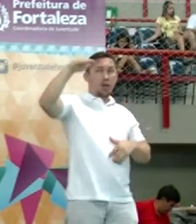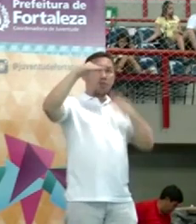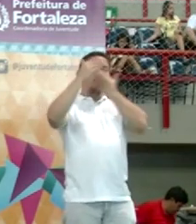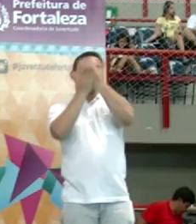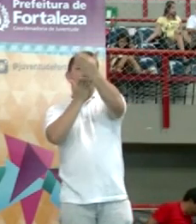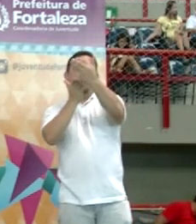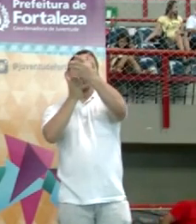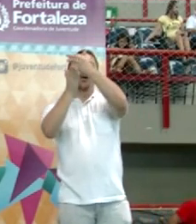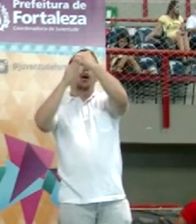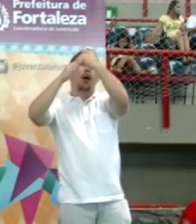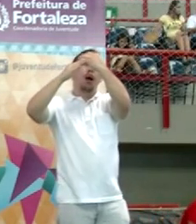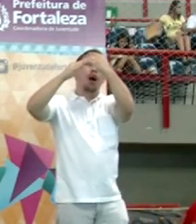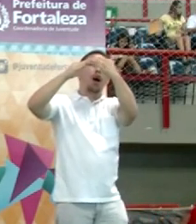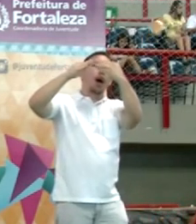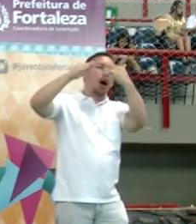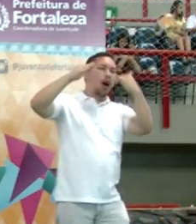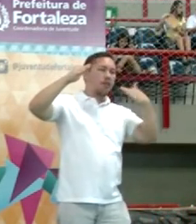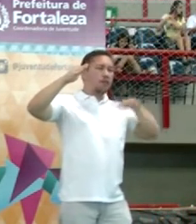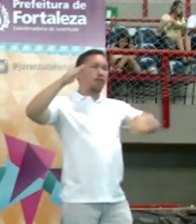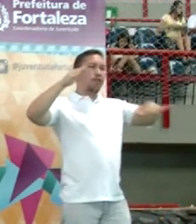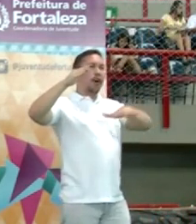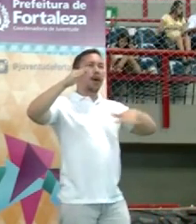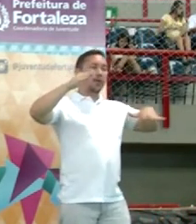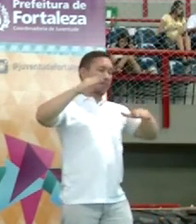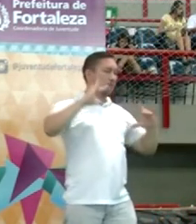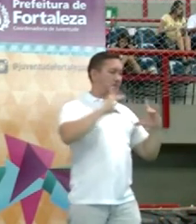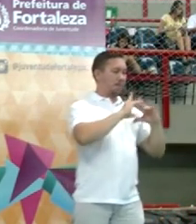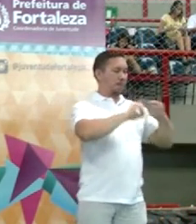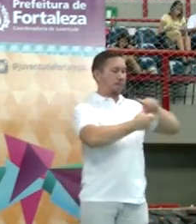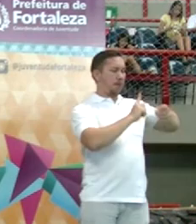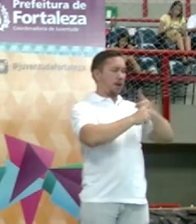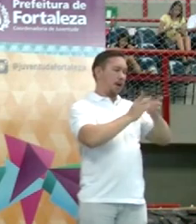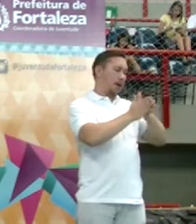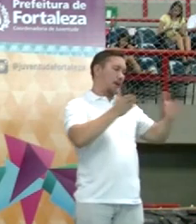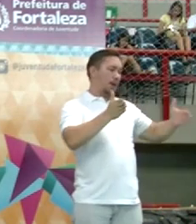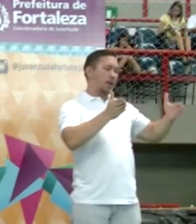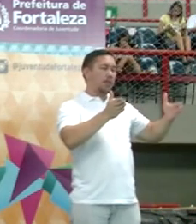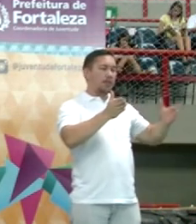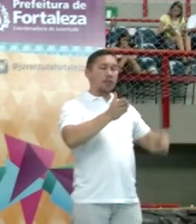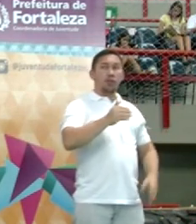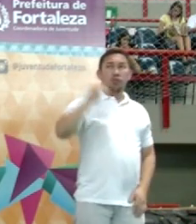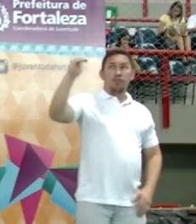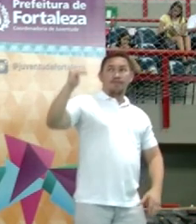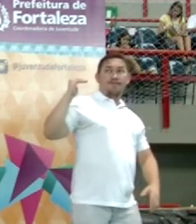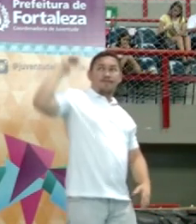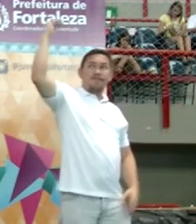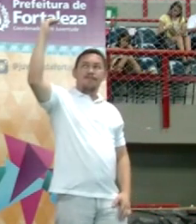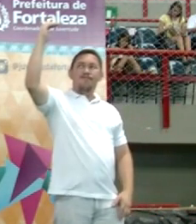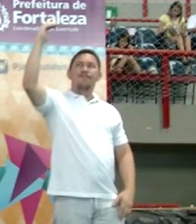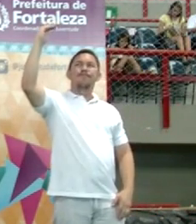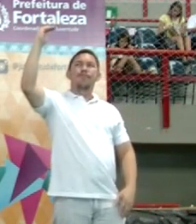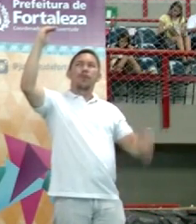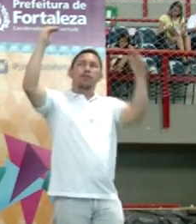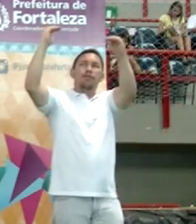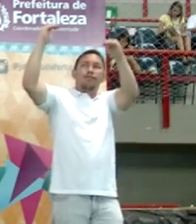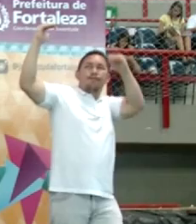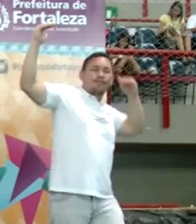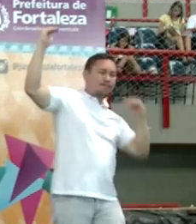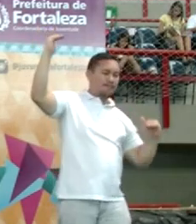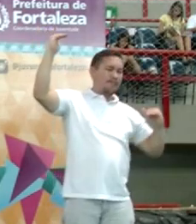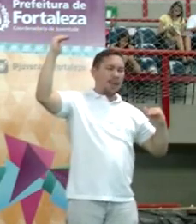alta e vai para baixa, tá? Como? É como se a gente estivesse no auge da Idade Média e a baixa Idade